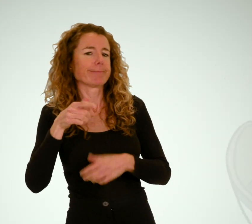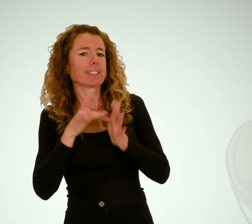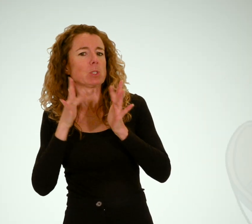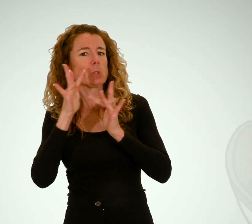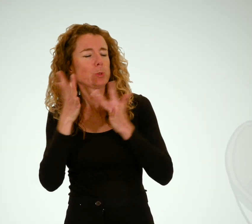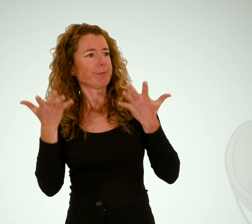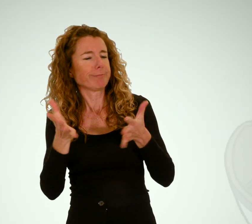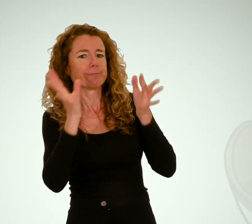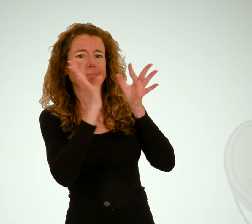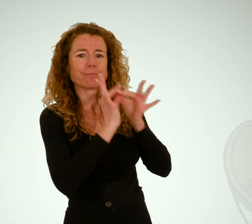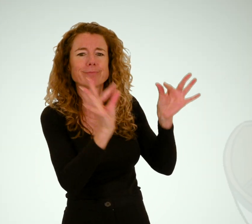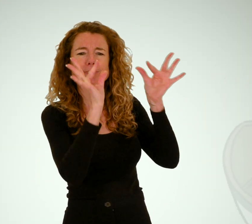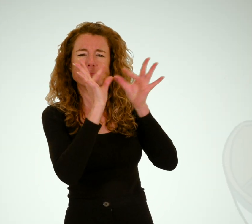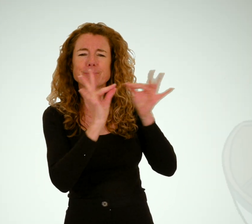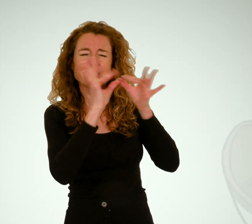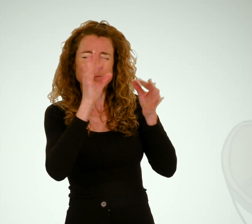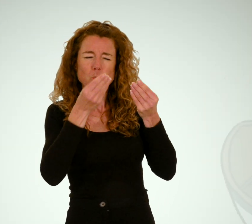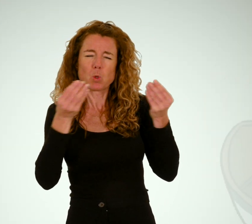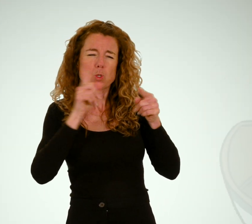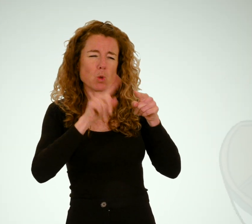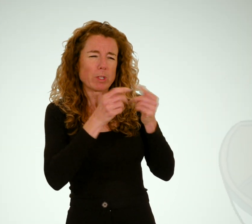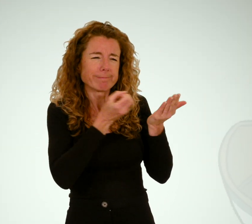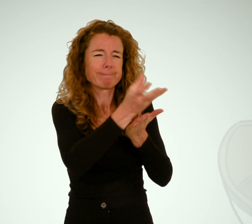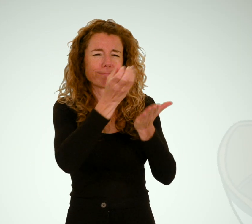Jésus enseigne beaucoup de choses aux gens en utilisant des comparaisons.